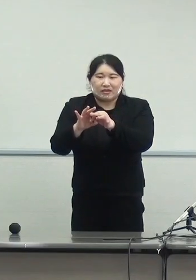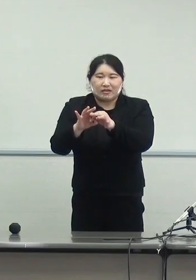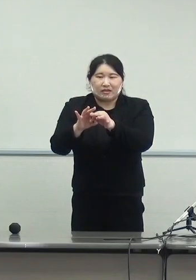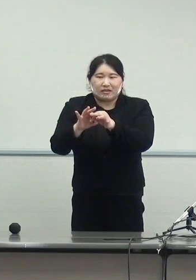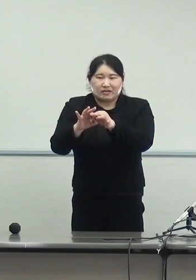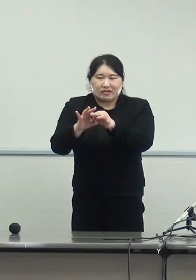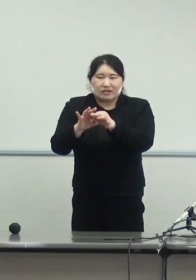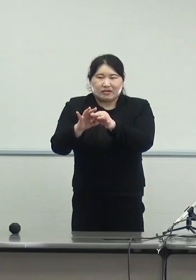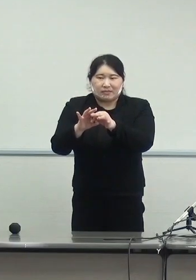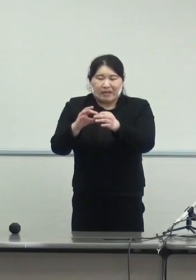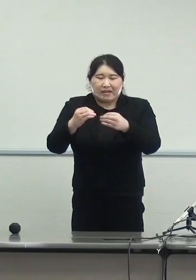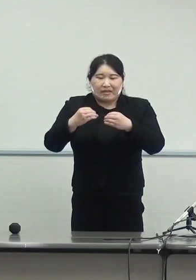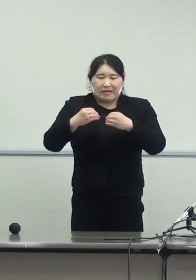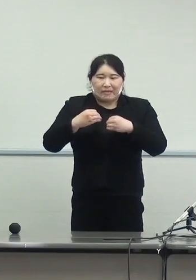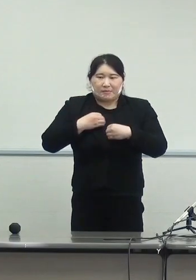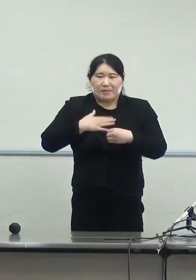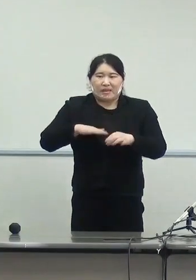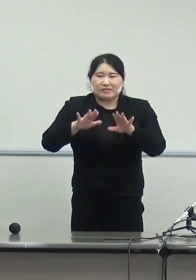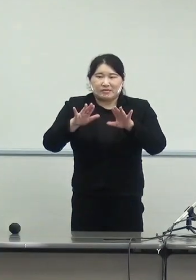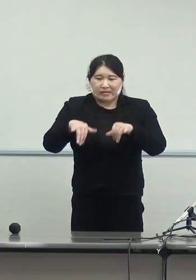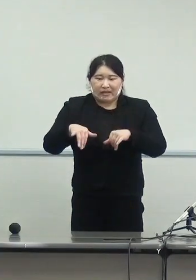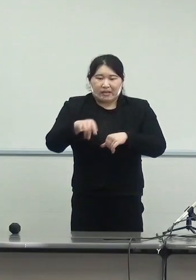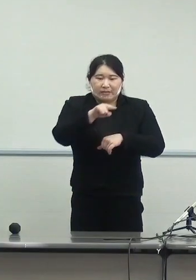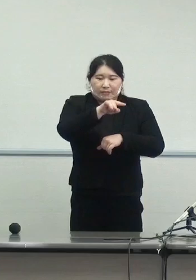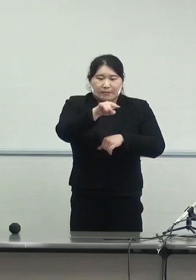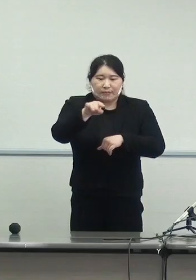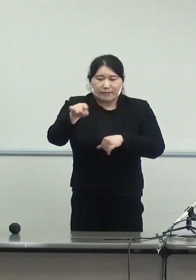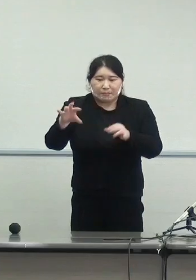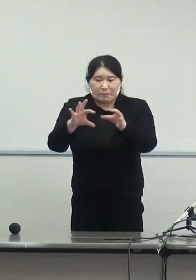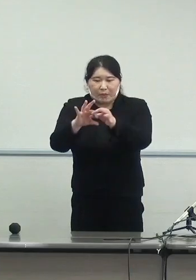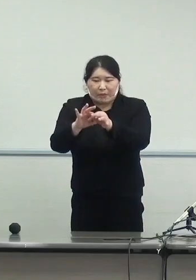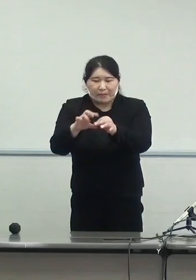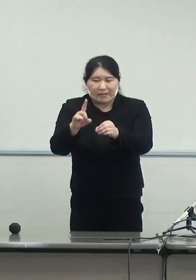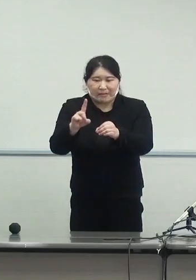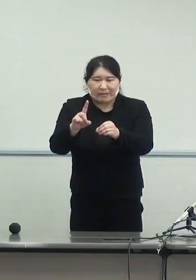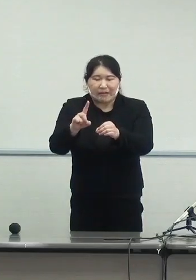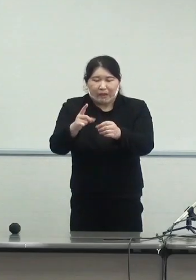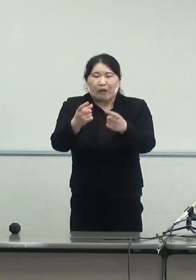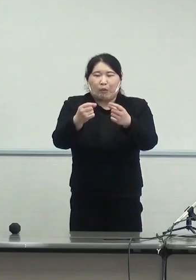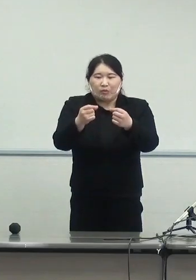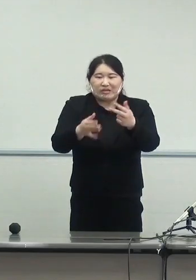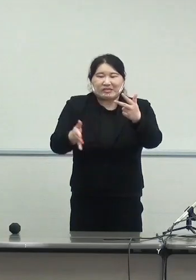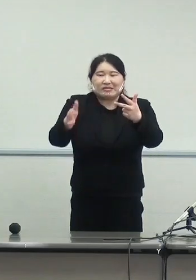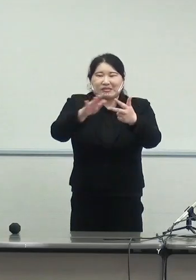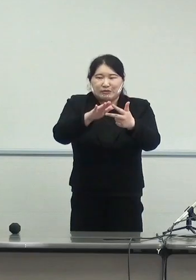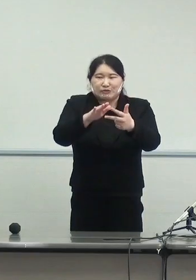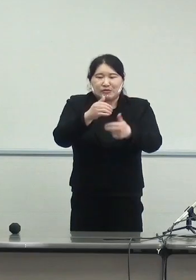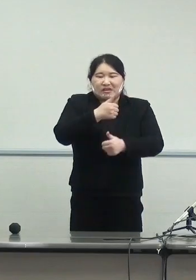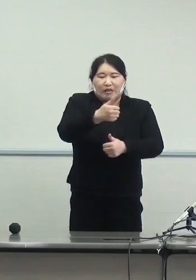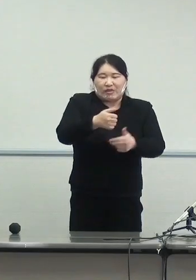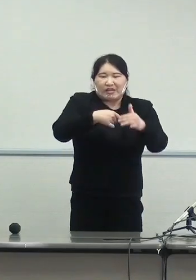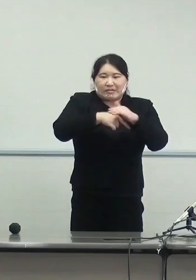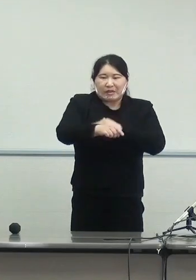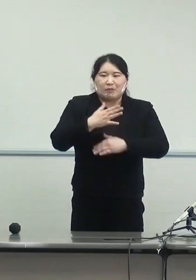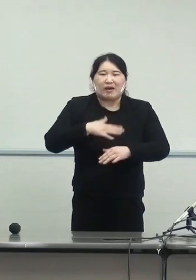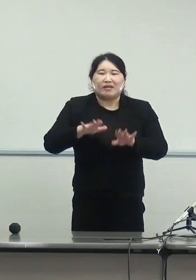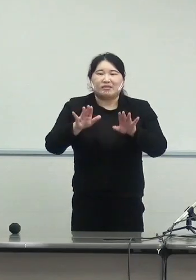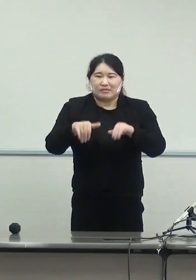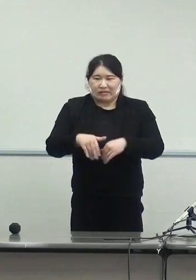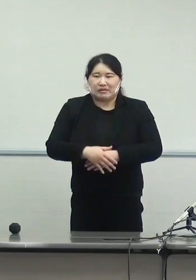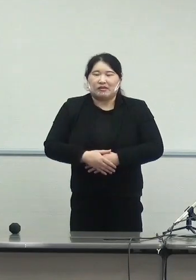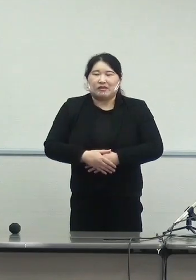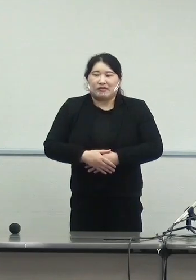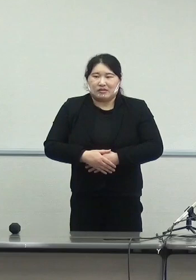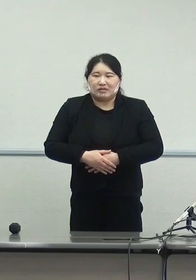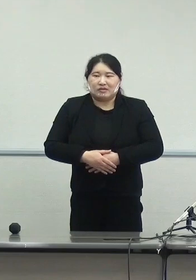ておいで、あの陽性が判明して、それをつながりを見つけていく中で実は同じ運動施設をご利用していたという形であの見つかったもので